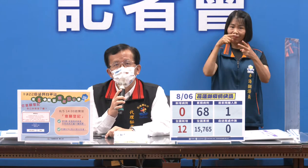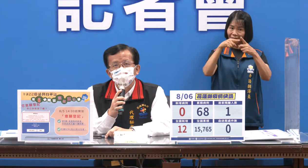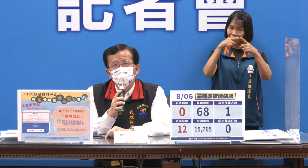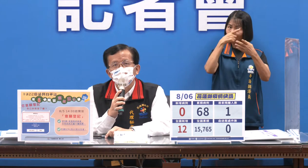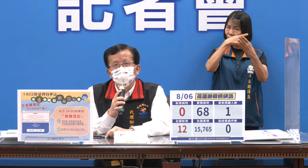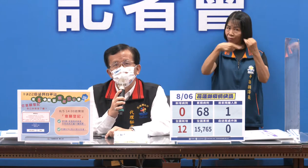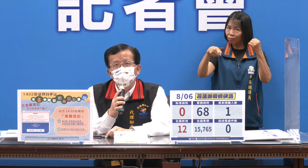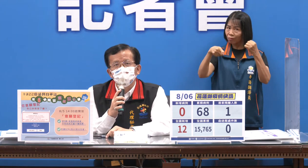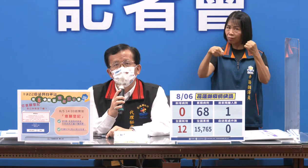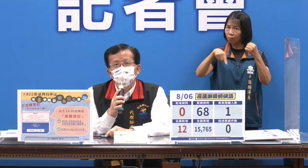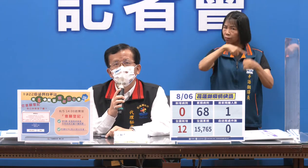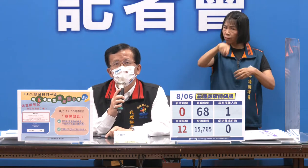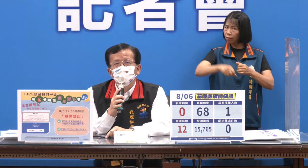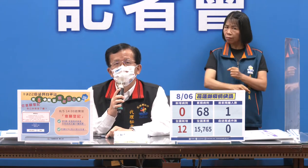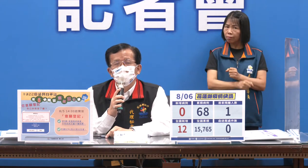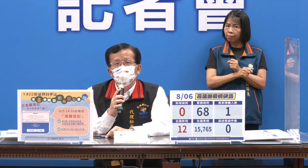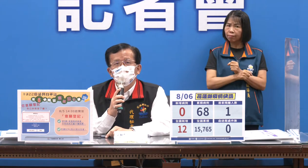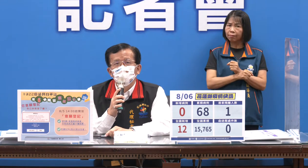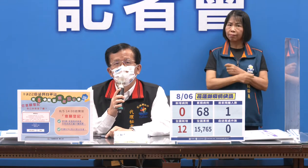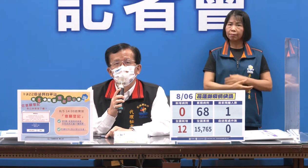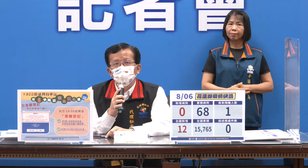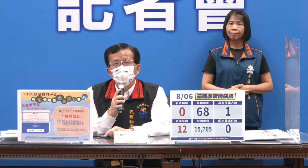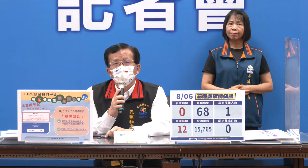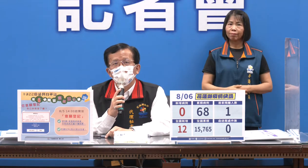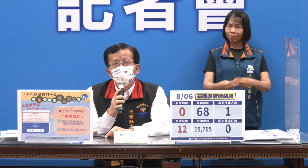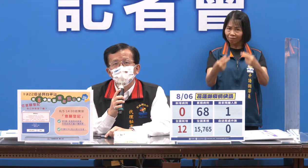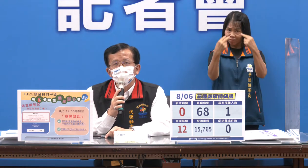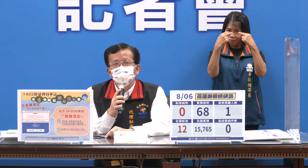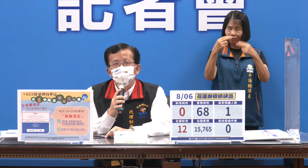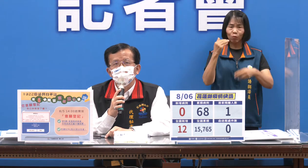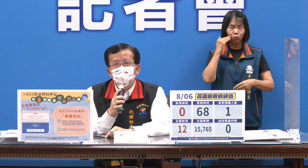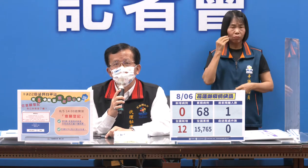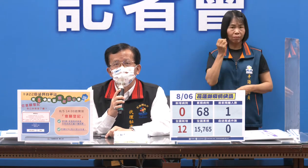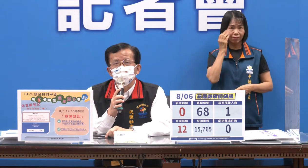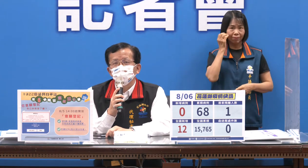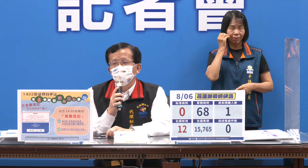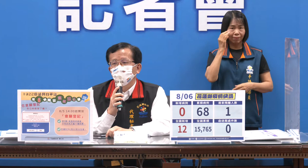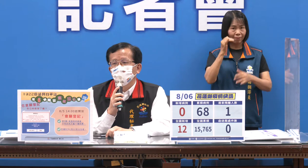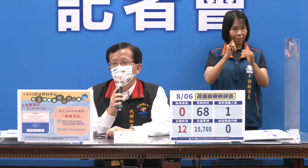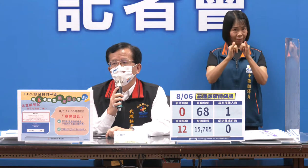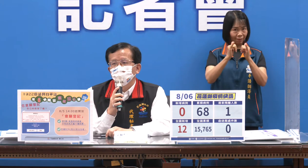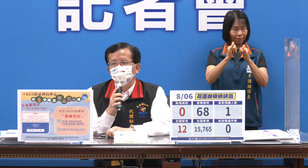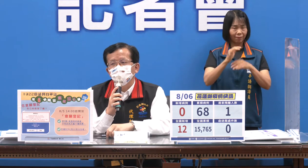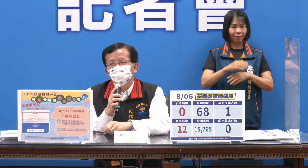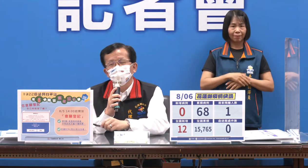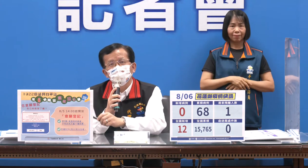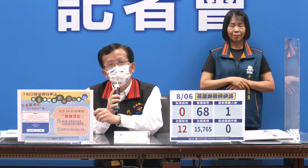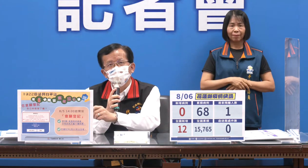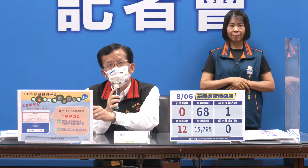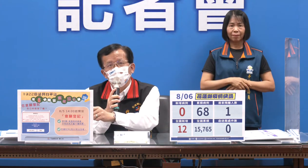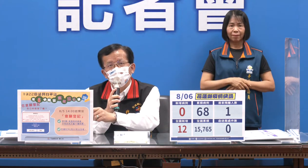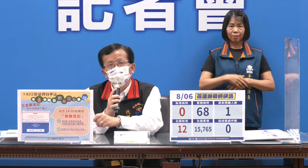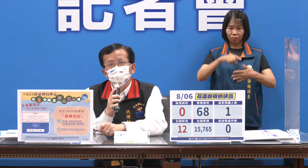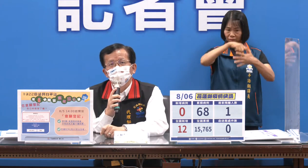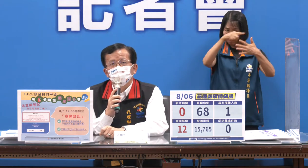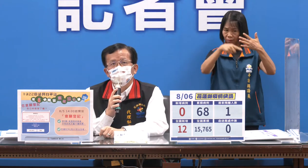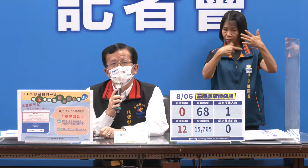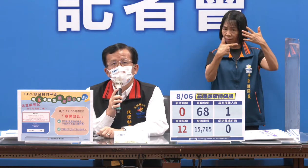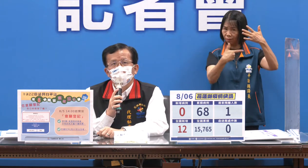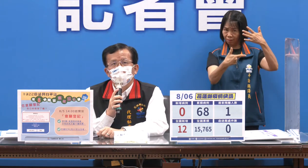请各位乡亲特别注意这一点，如果花莲县的乡亲在第六